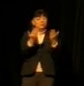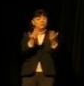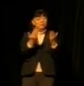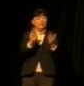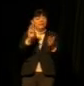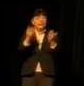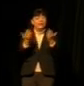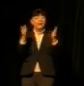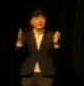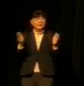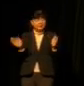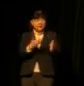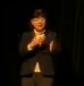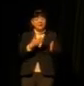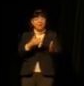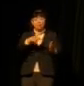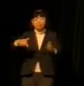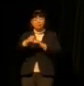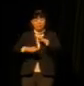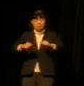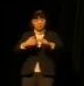期になってからです。